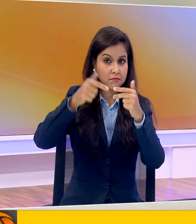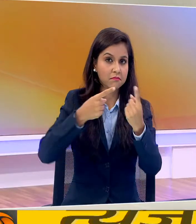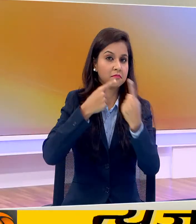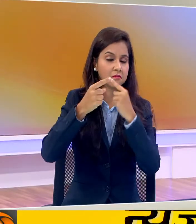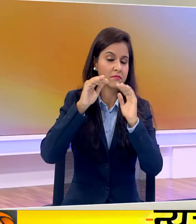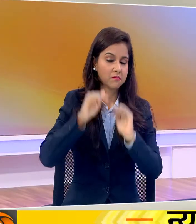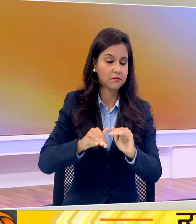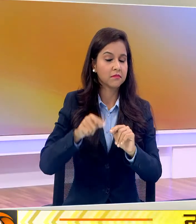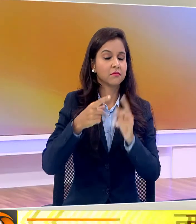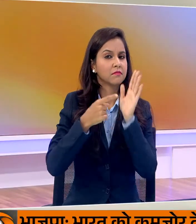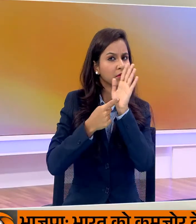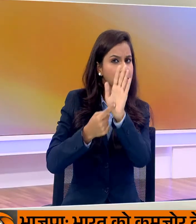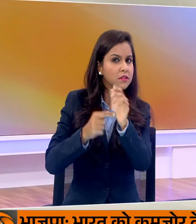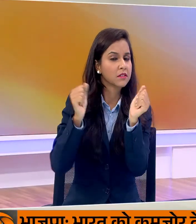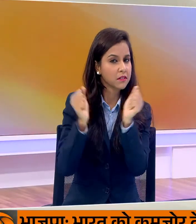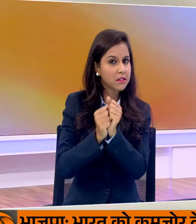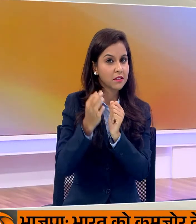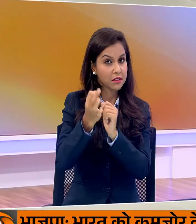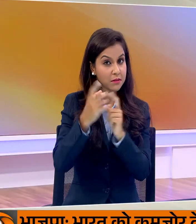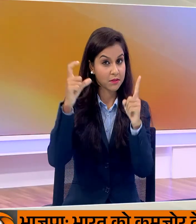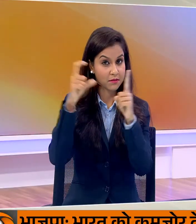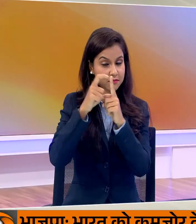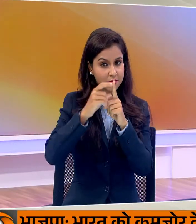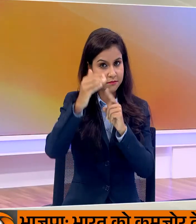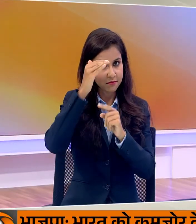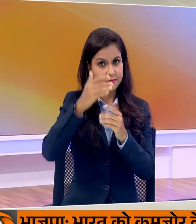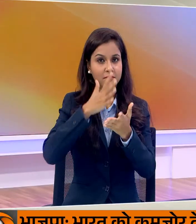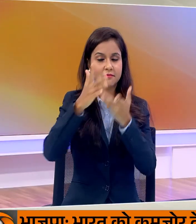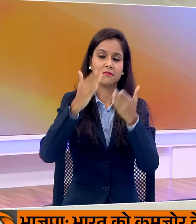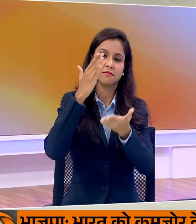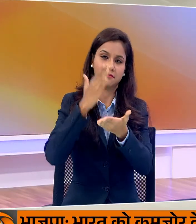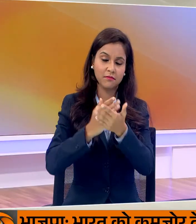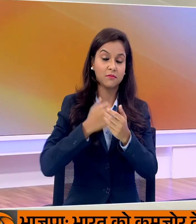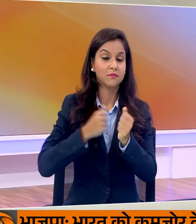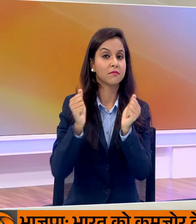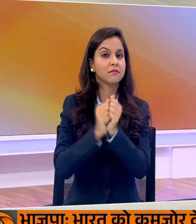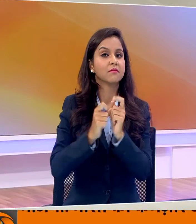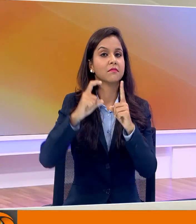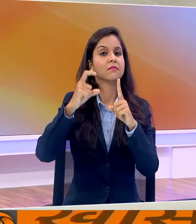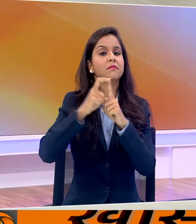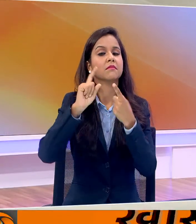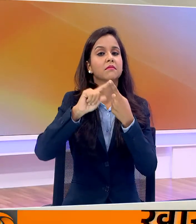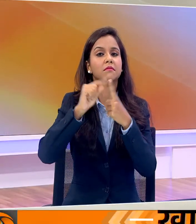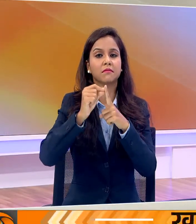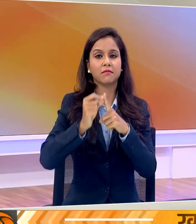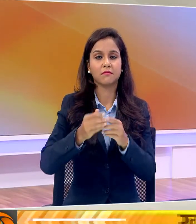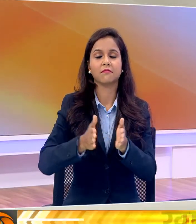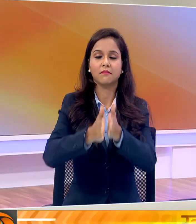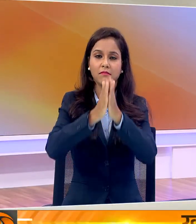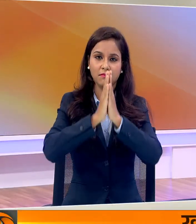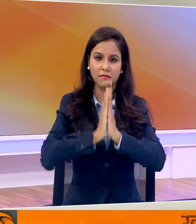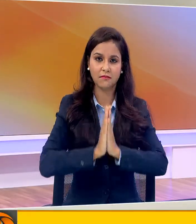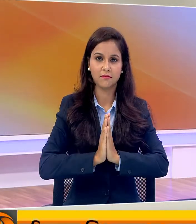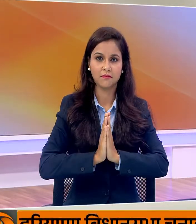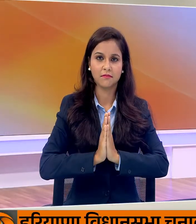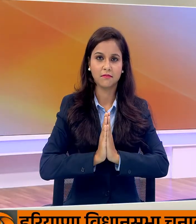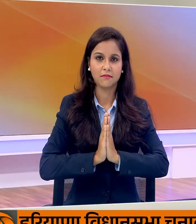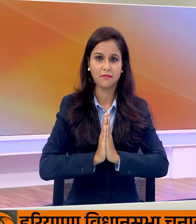वार्ता कर रहे थे। इसी के साथ इस विशेष समाचारों में फिलहाल इतना ही। मुझे और दीपाली को दीजिए इजाज़त। नमस्कार।